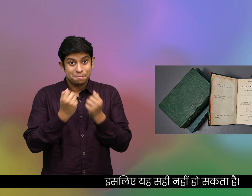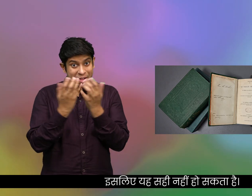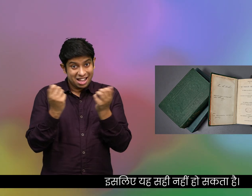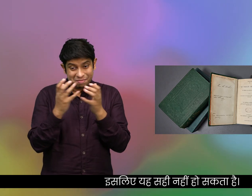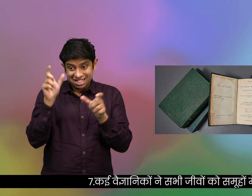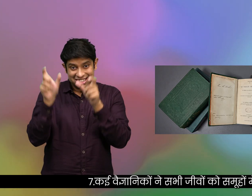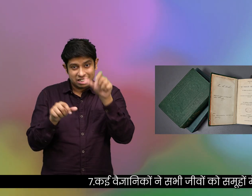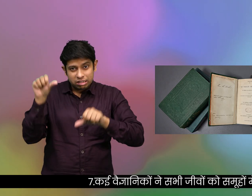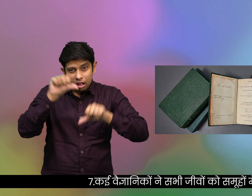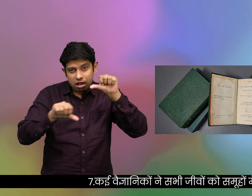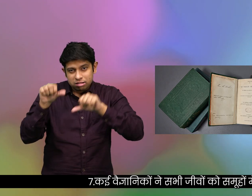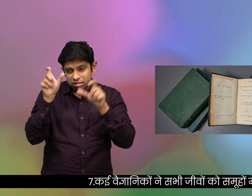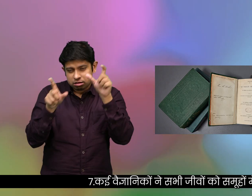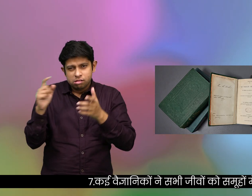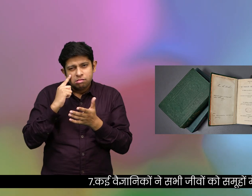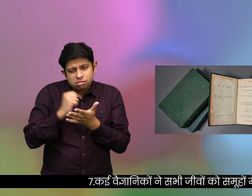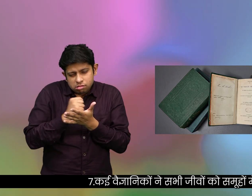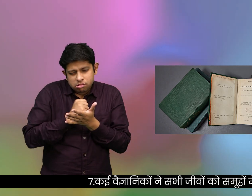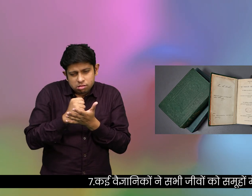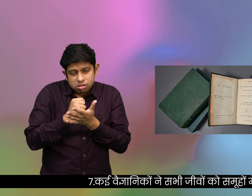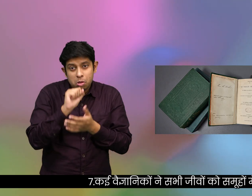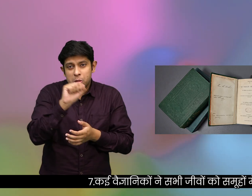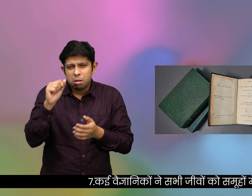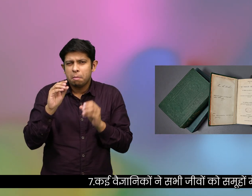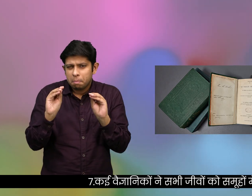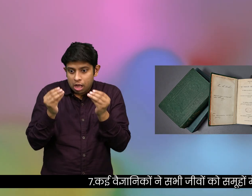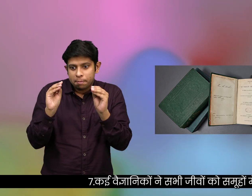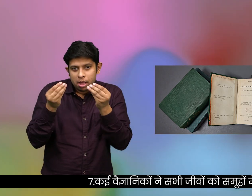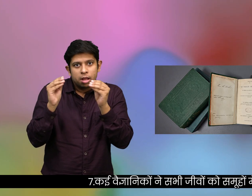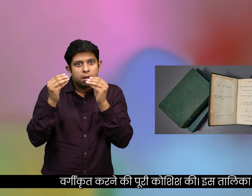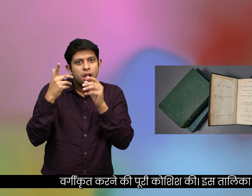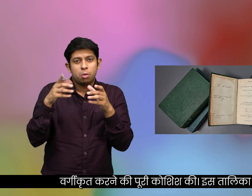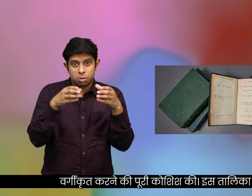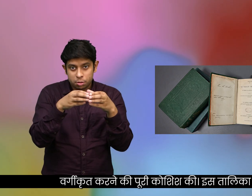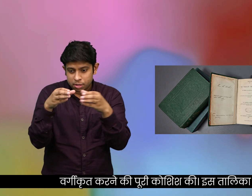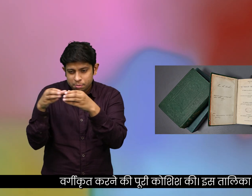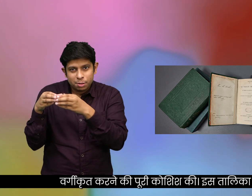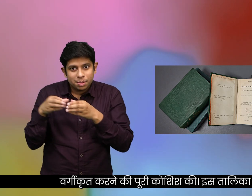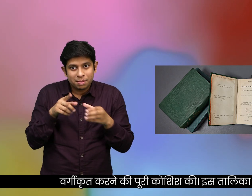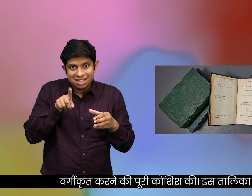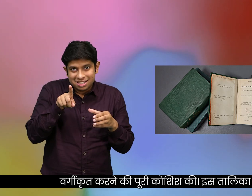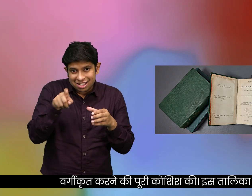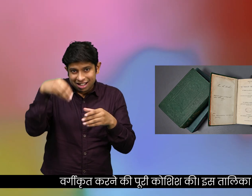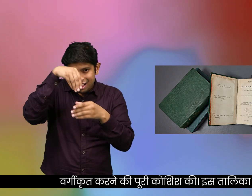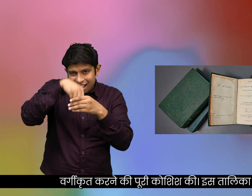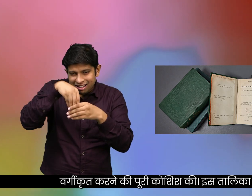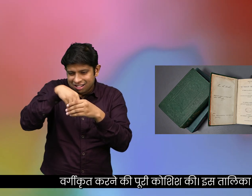है। सातवां, कई वैज्ञानिकों ने सभी जीवों को समूह में वर्गीकृत करने की पूरी कोशिश की।